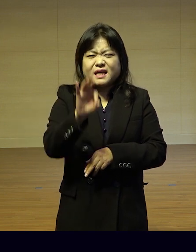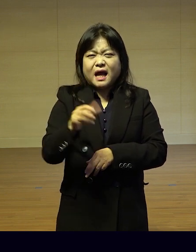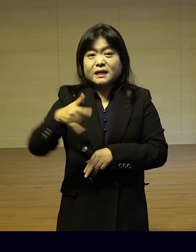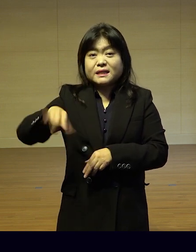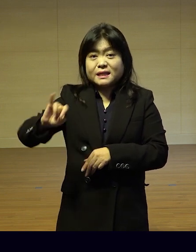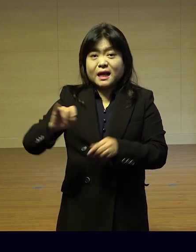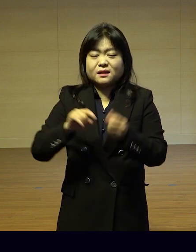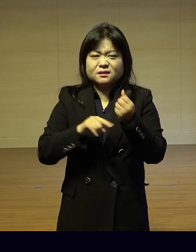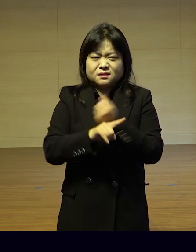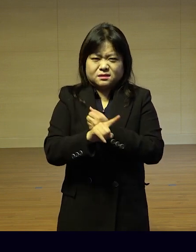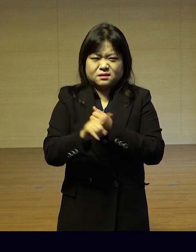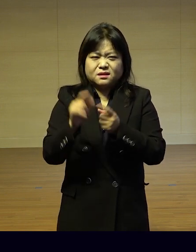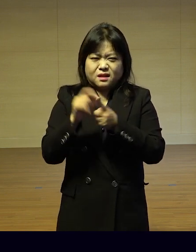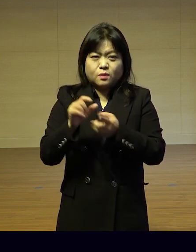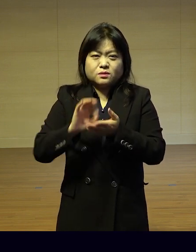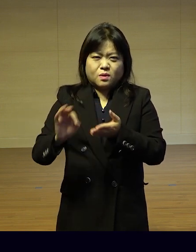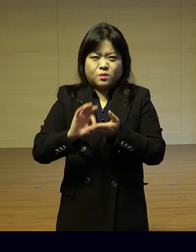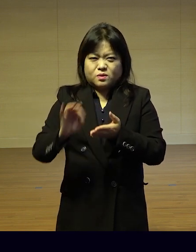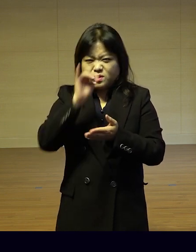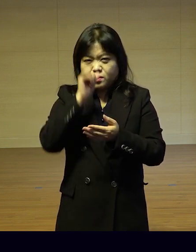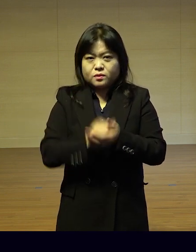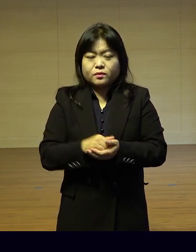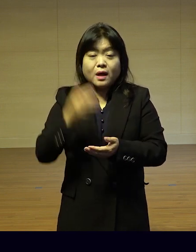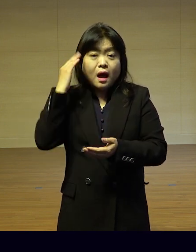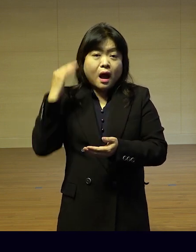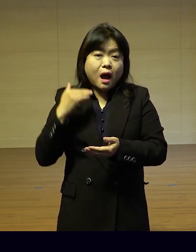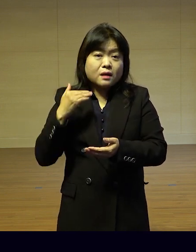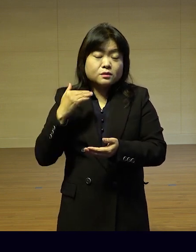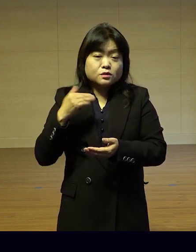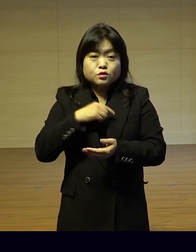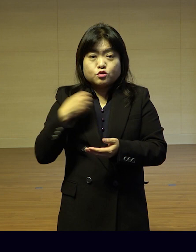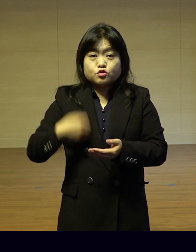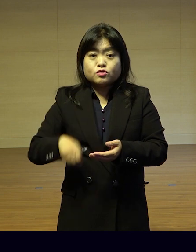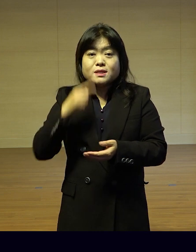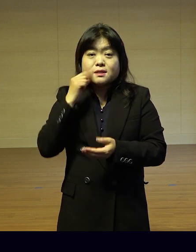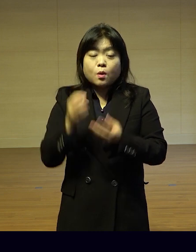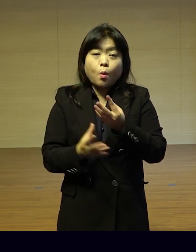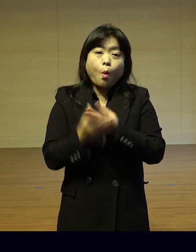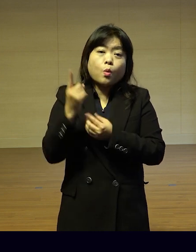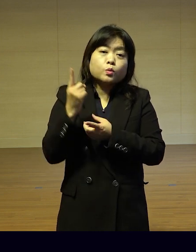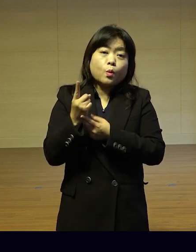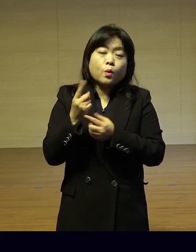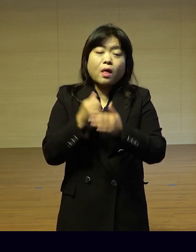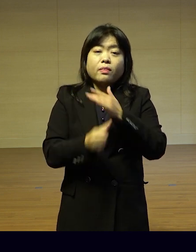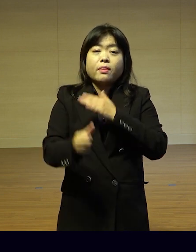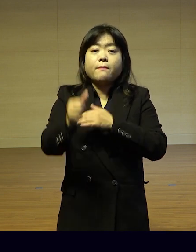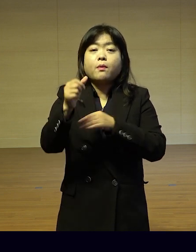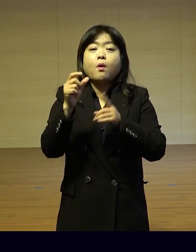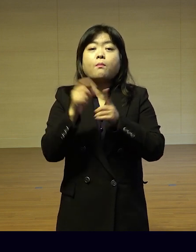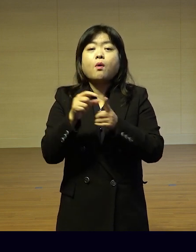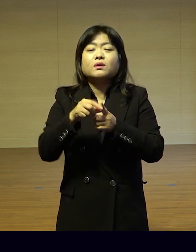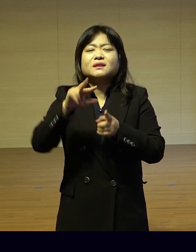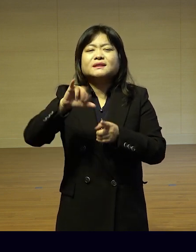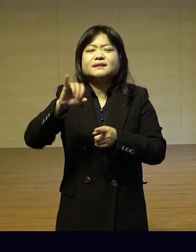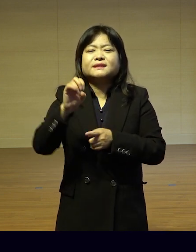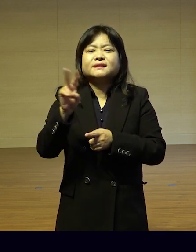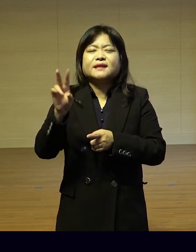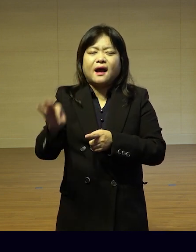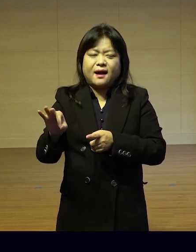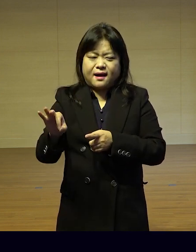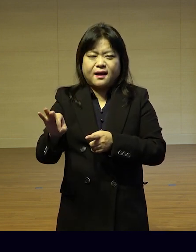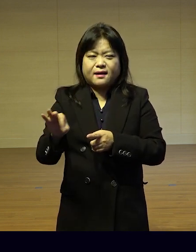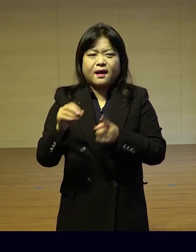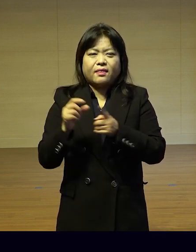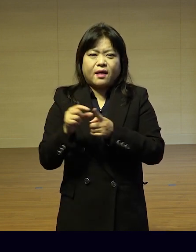오늘날 한중일 삼국에서는 공통되게 그냥 대표적인 번역어가 지양으로 되어 있는